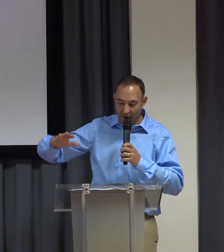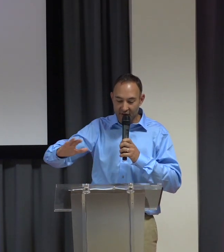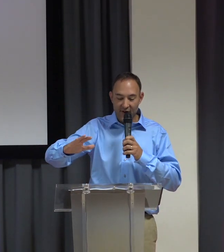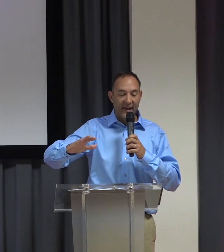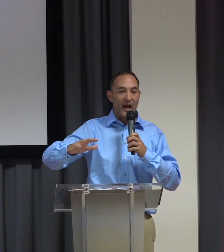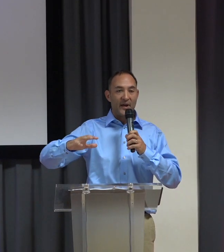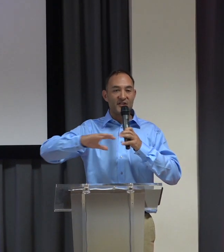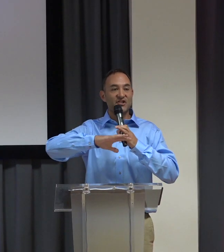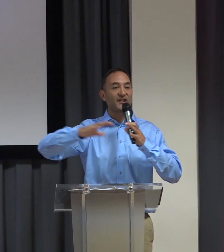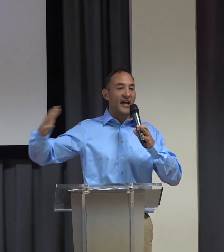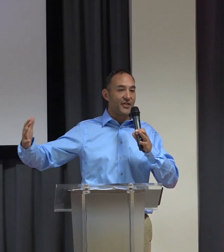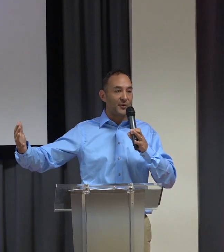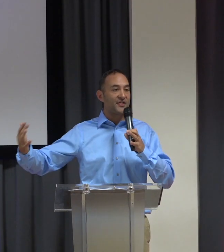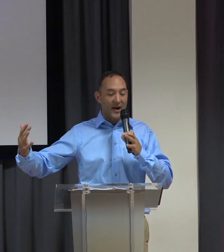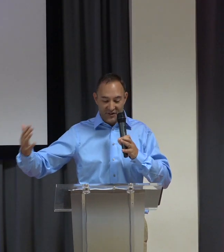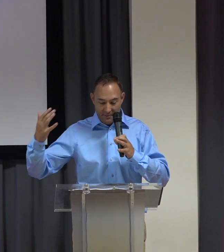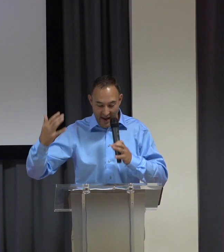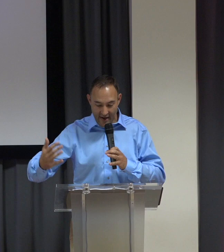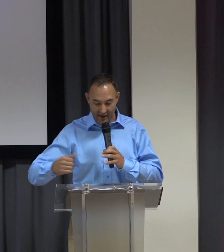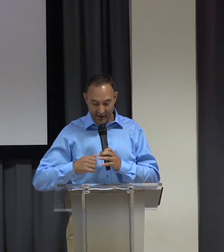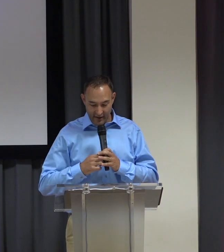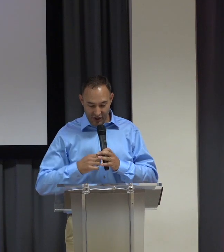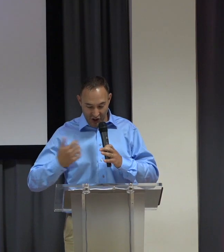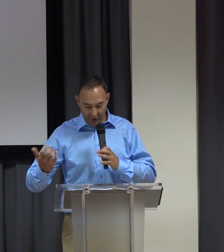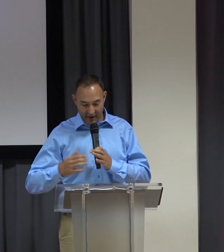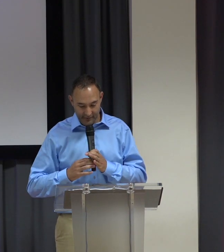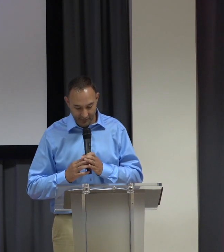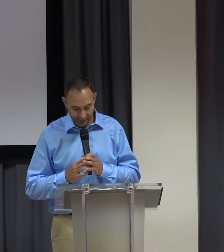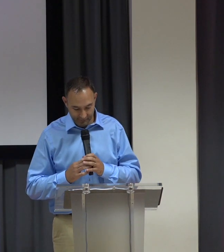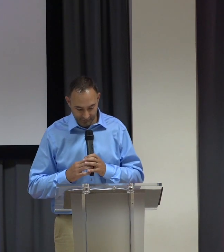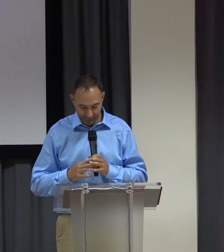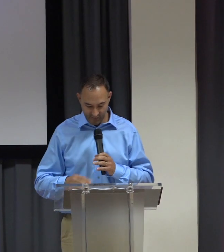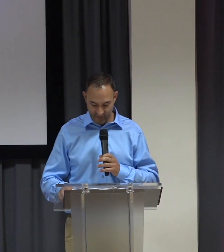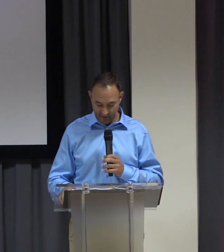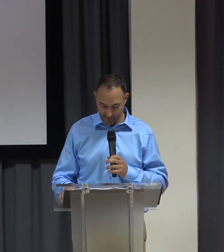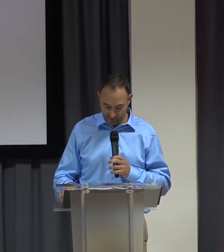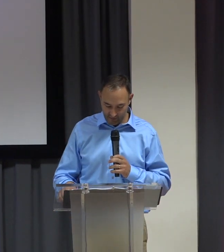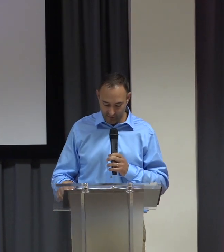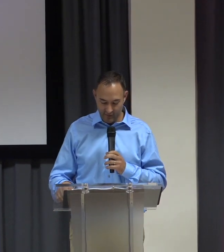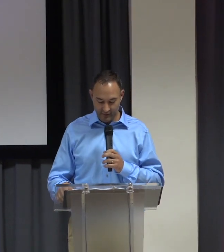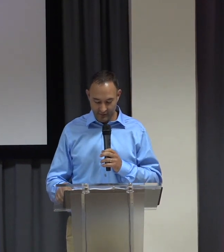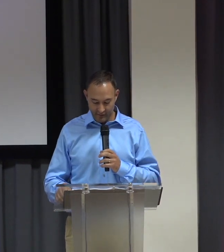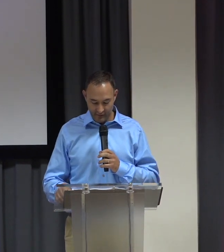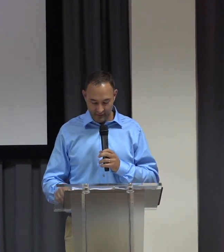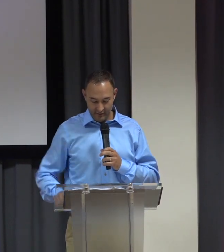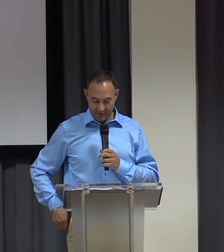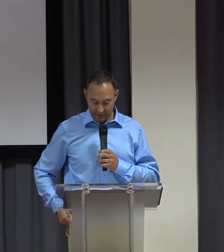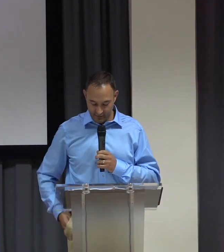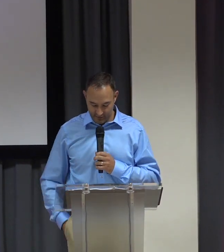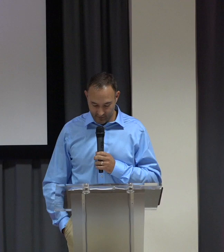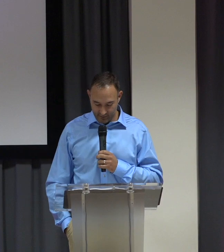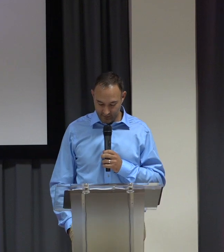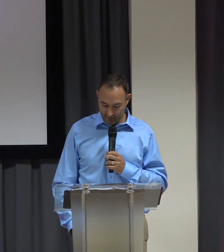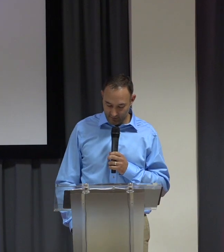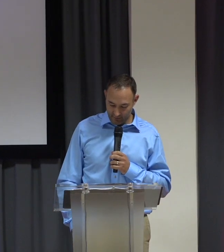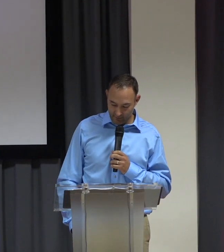to run into their camp and slay 3,000 men and children, et il leur a dit d'aller dans le camp et